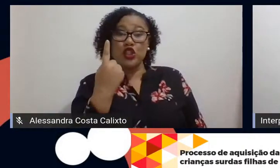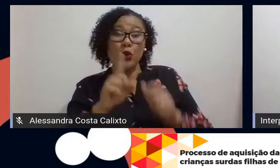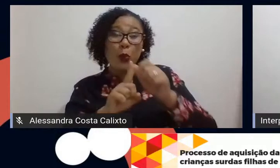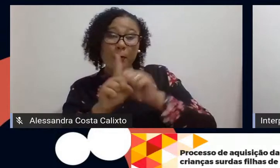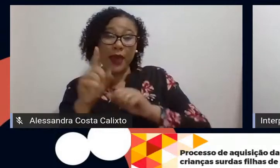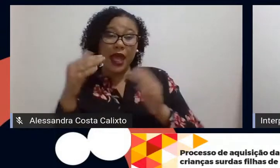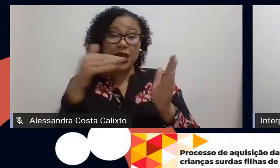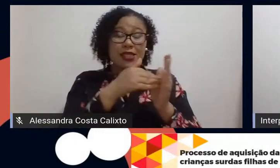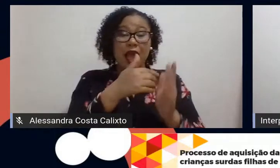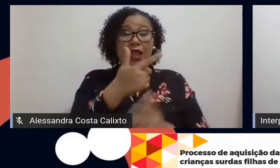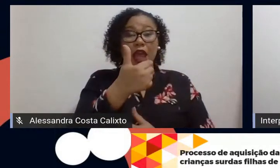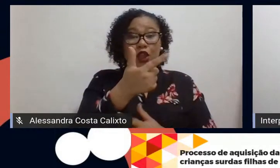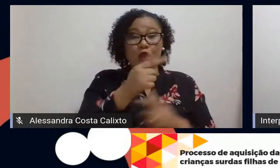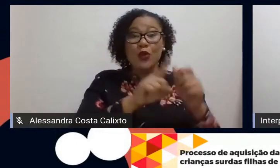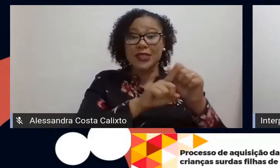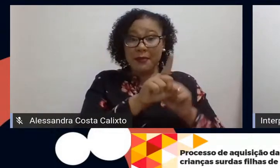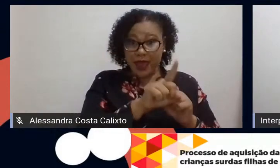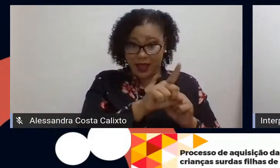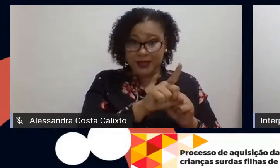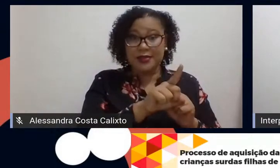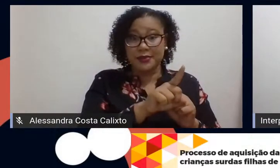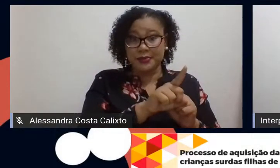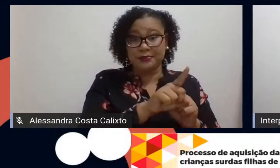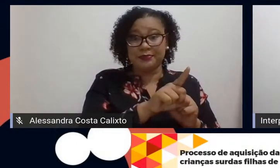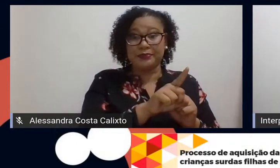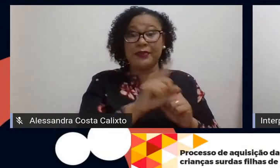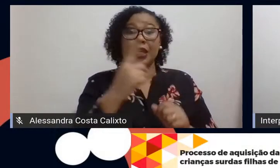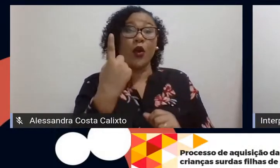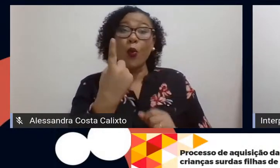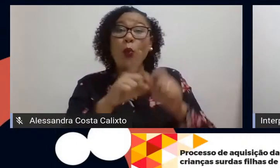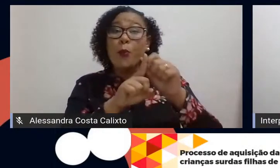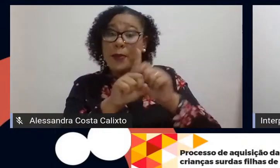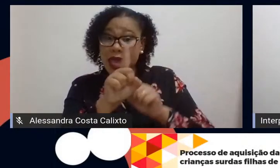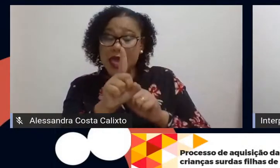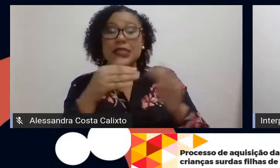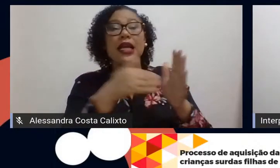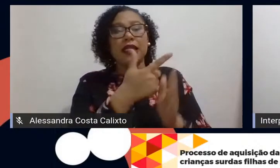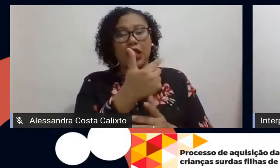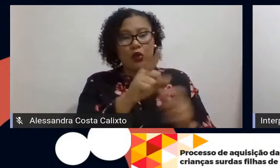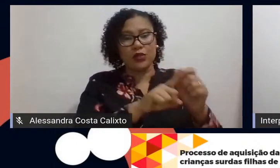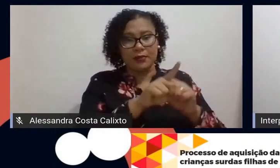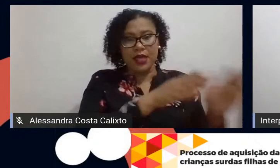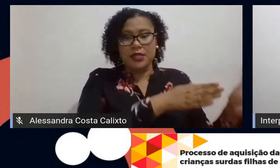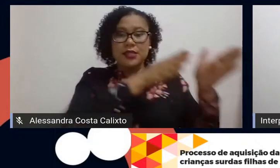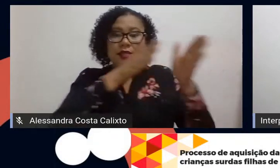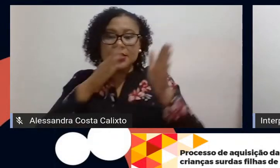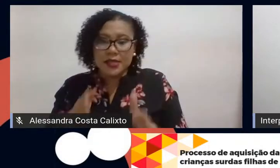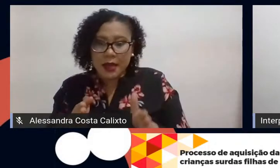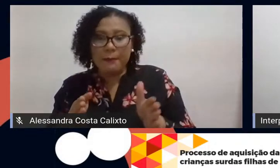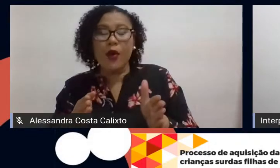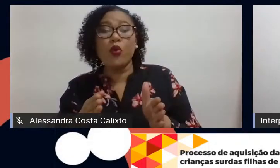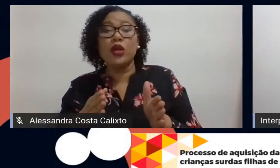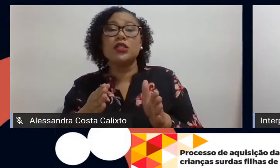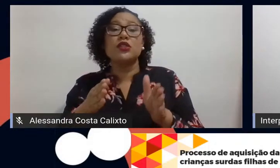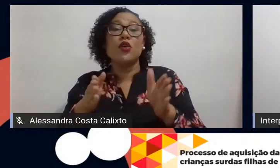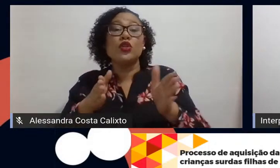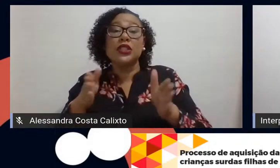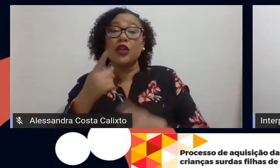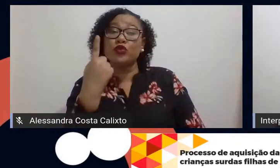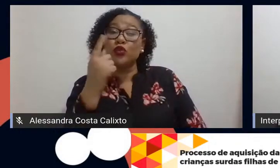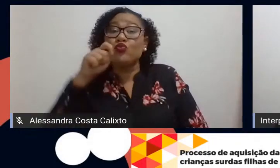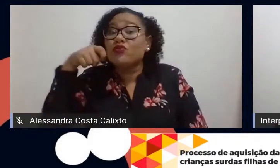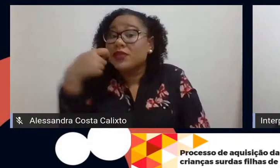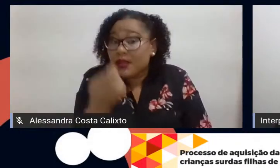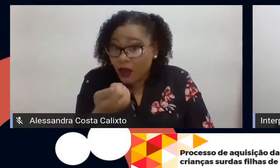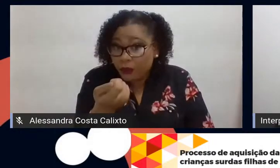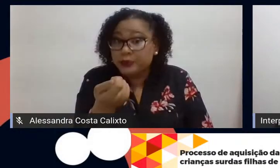pré-linguístico que ocorre da idade de 1 ano até 12, não, de 1 mês a 12 meses. Nós